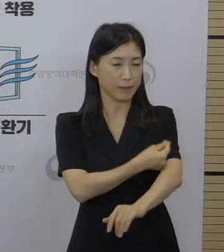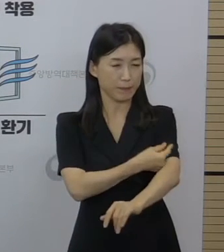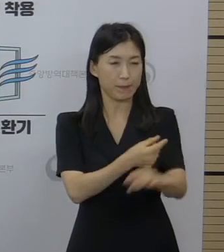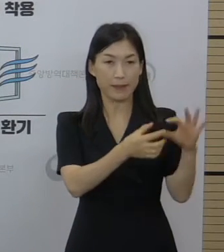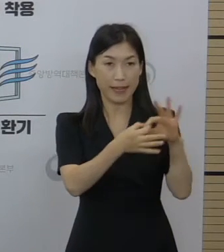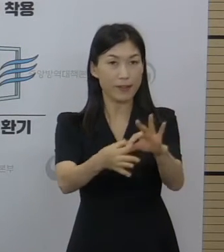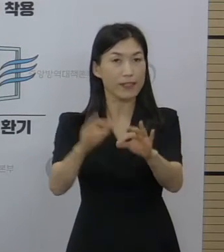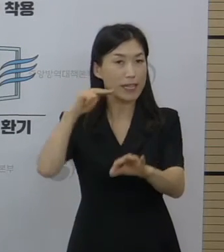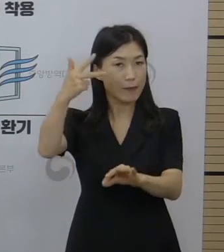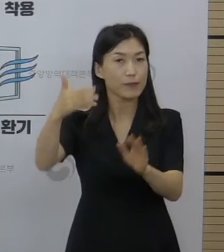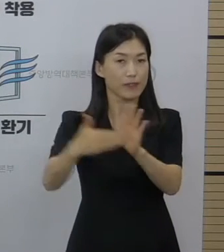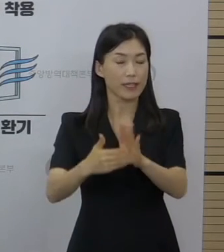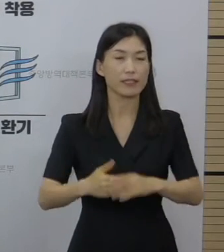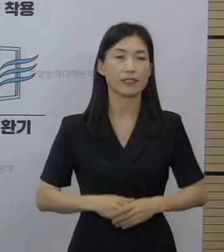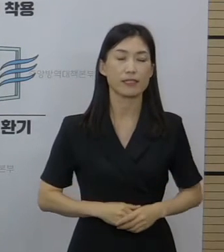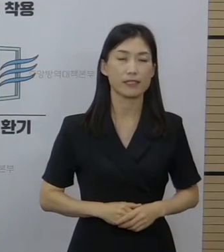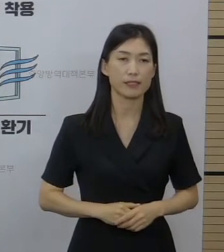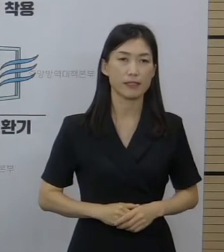진행될 예정입니다.